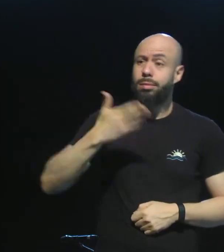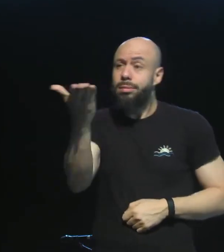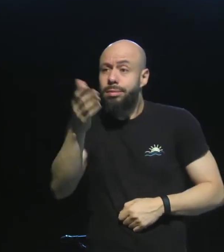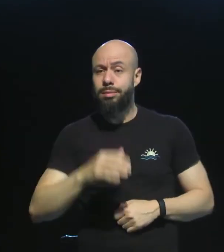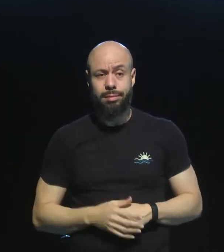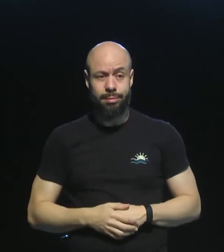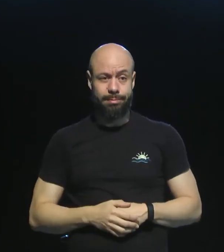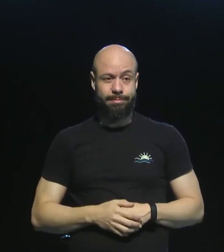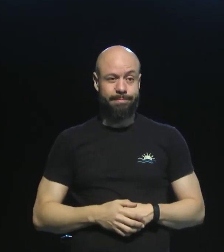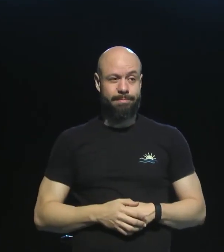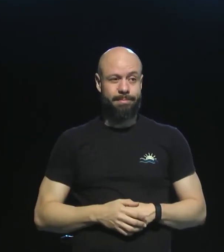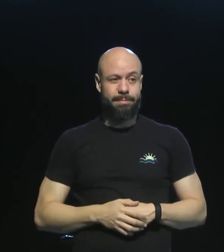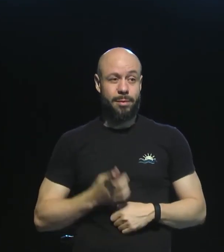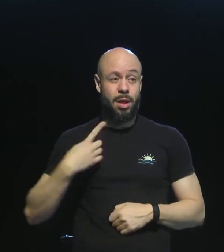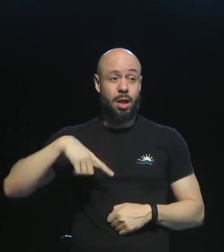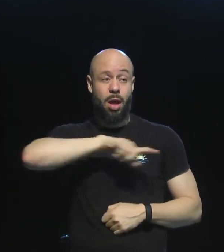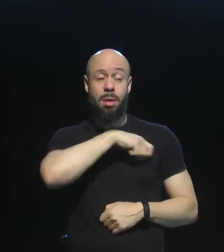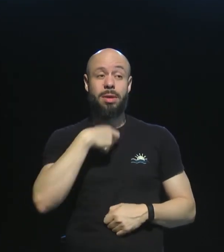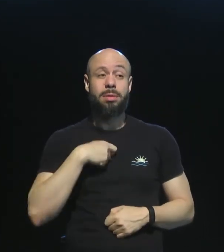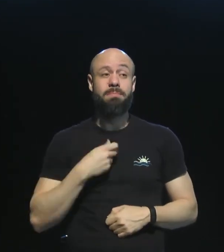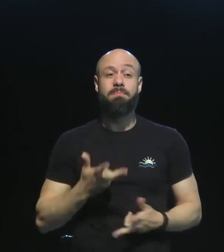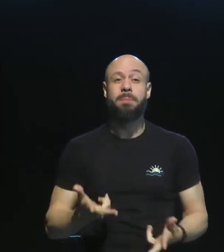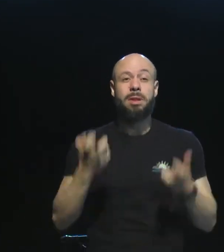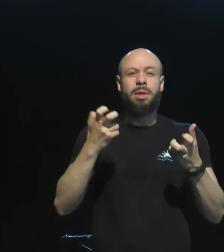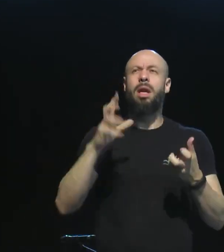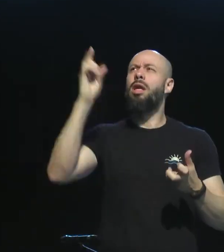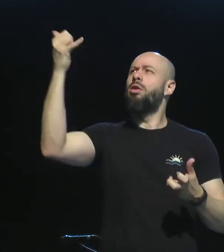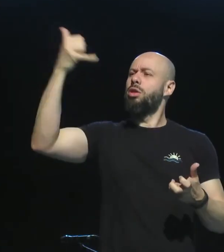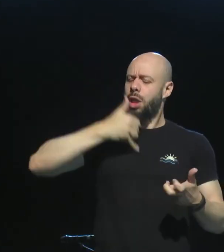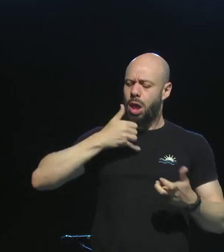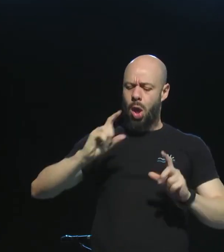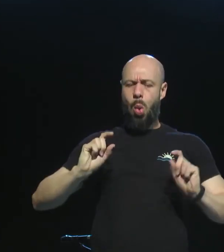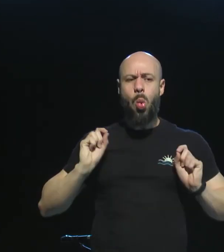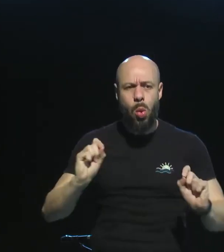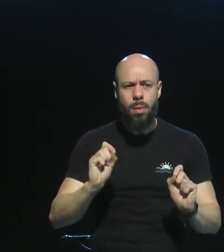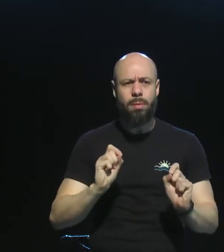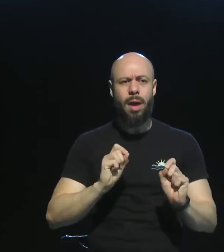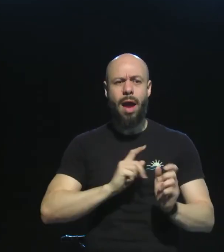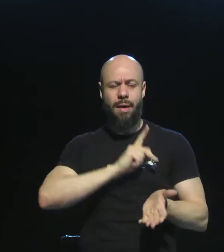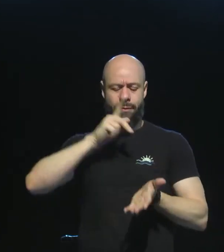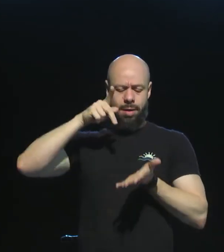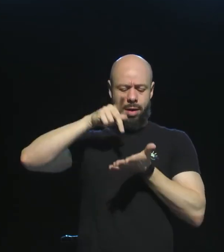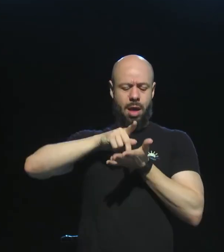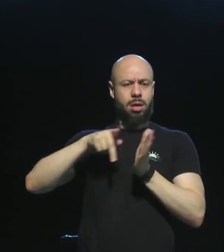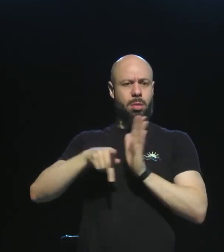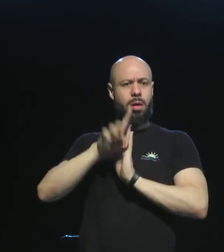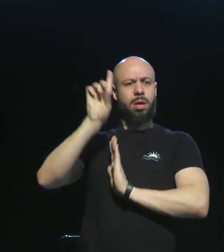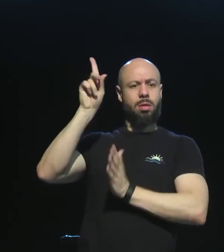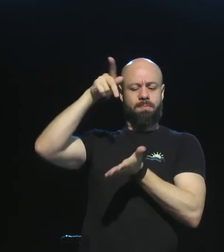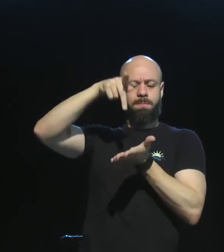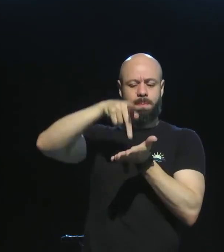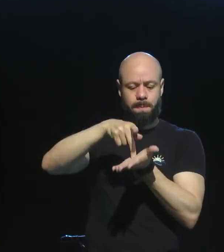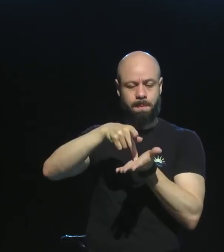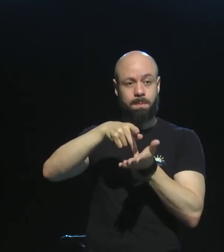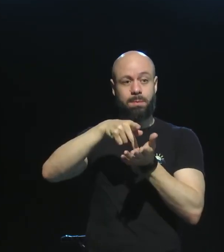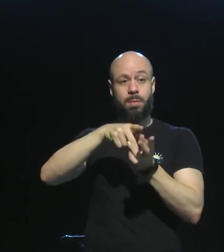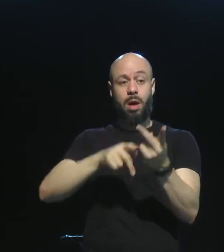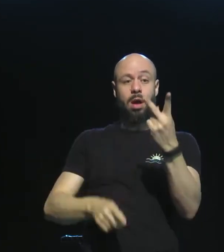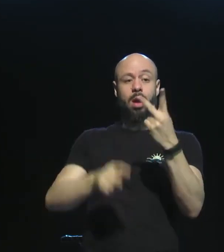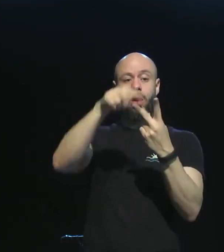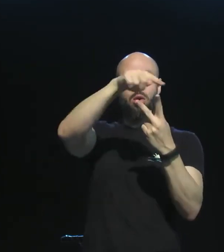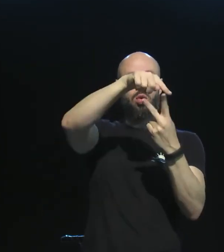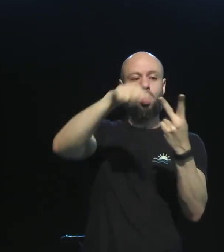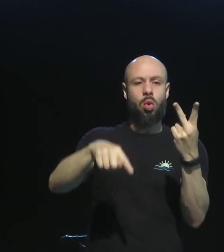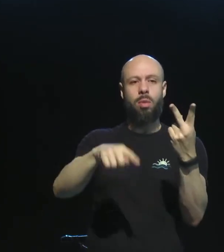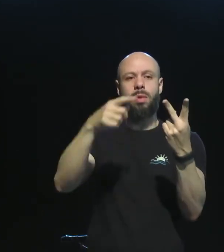maneira clara o que Deus nos diz sobre a verdade. E Ele nos diz duas coisas através da sua